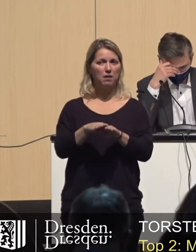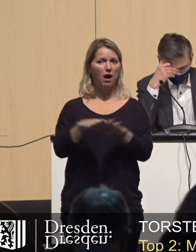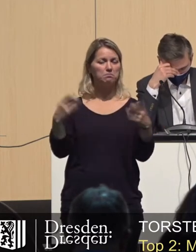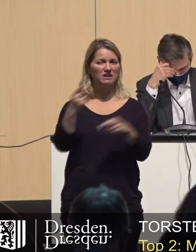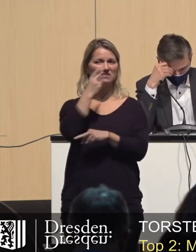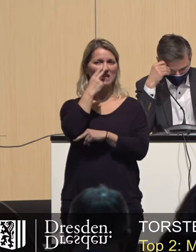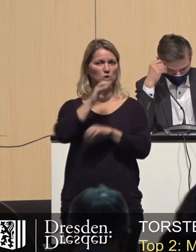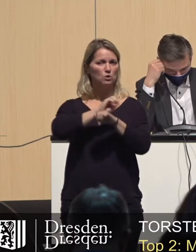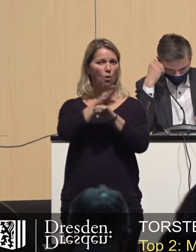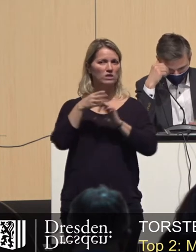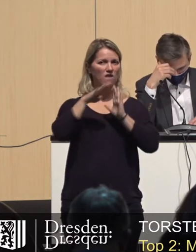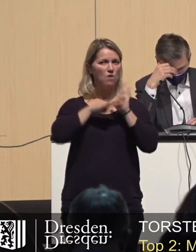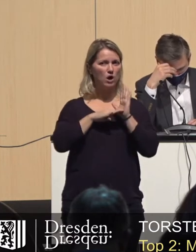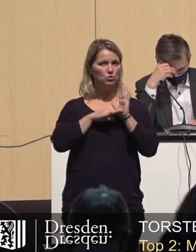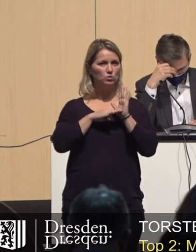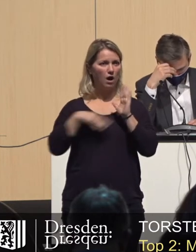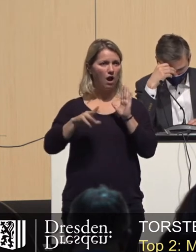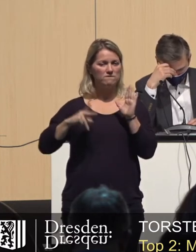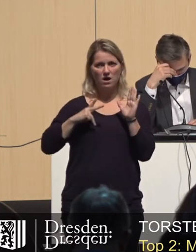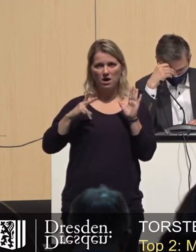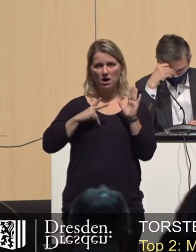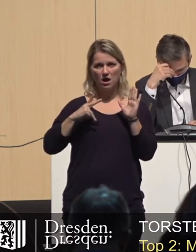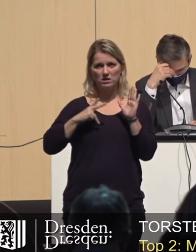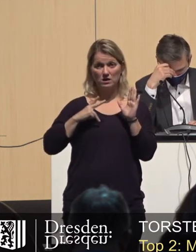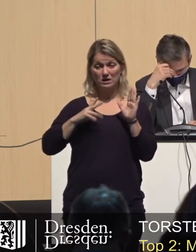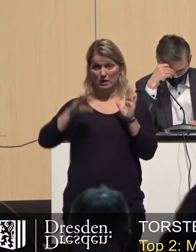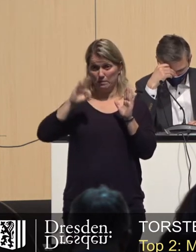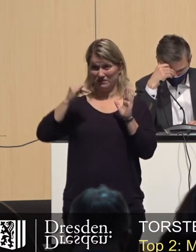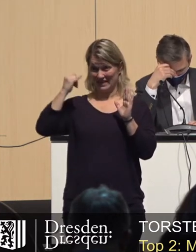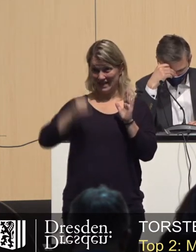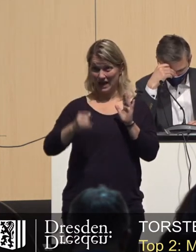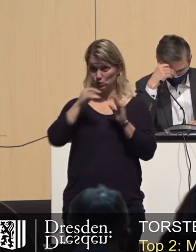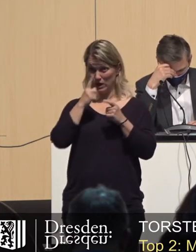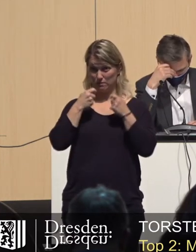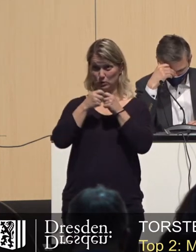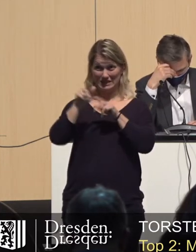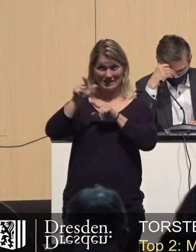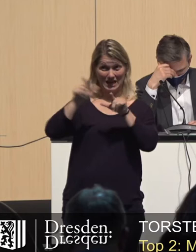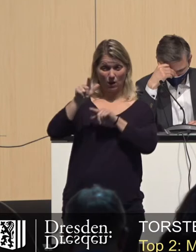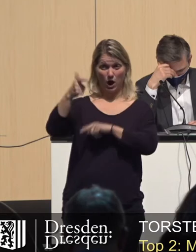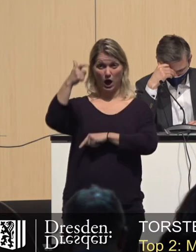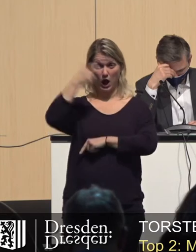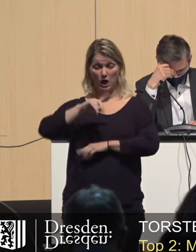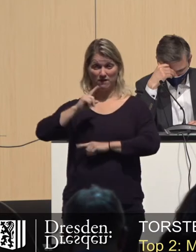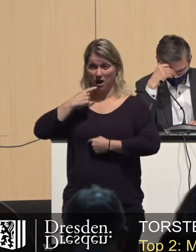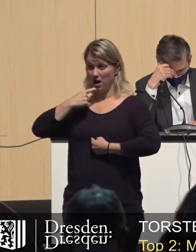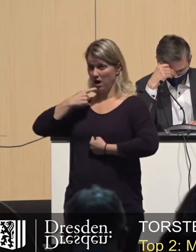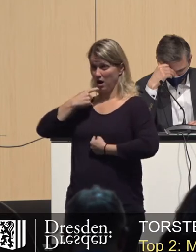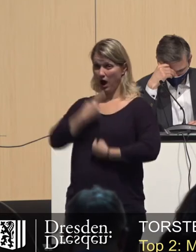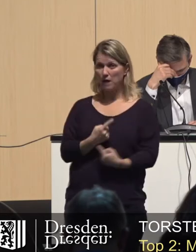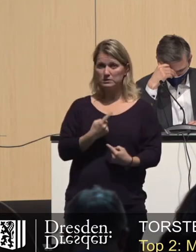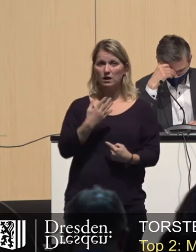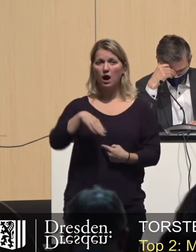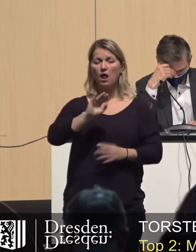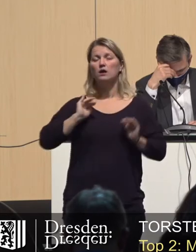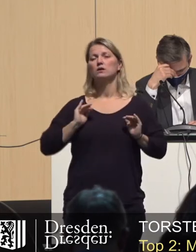Corona-Verordnungen umgegangen wird. Und in dem Moment, wo die Bundesregierung absagt, ist, glaube ich, für alle Seiten zumindest eine gewisse